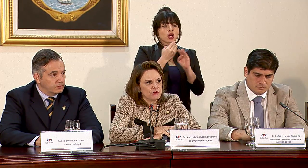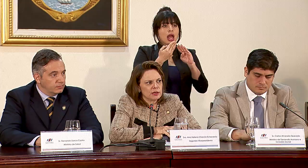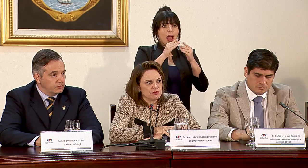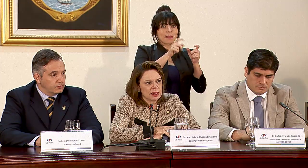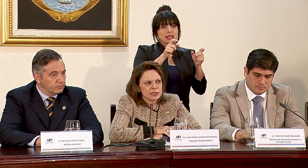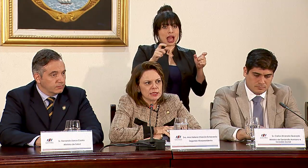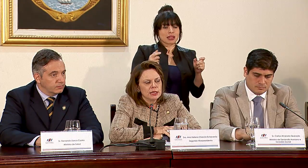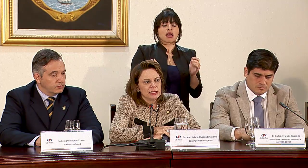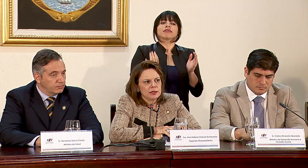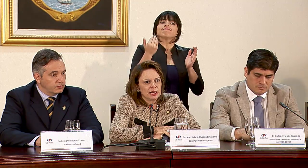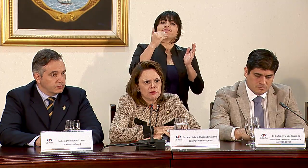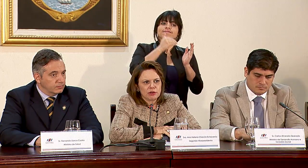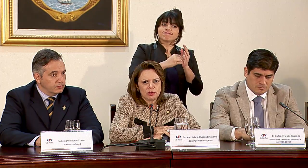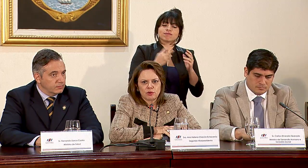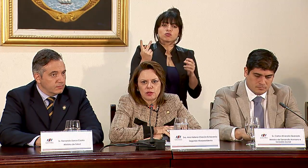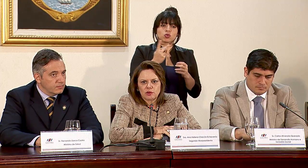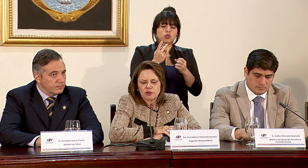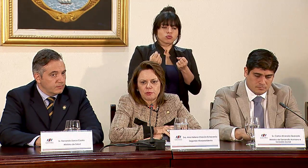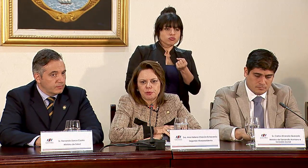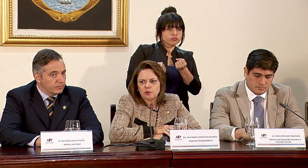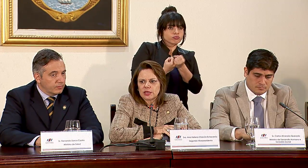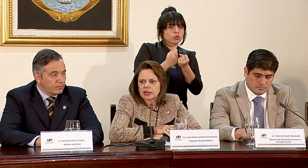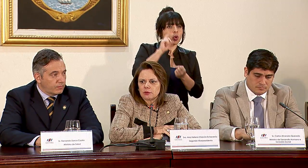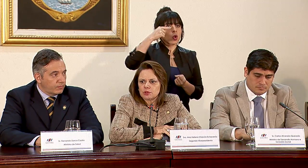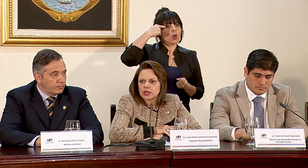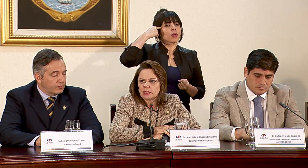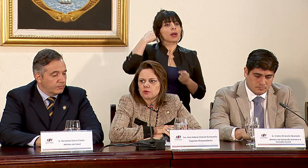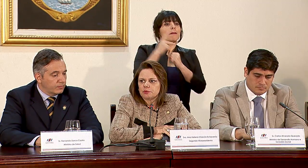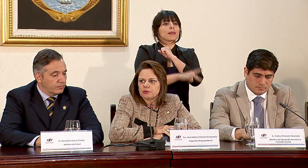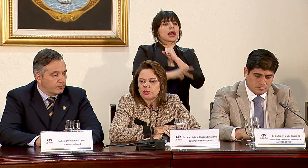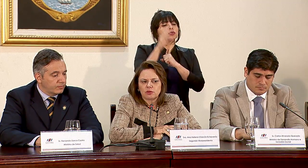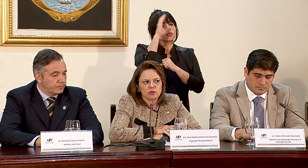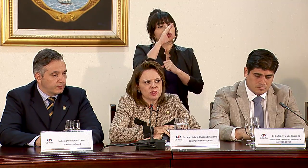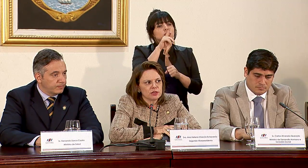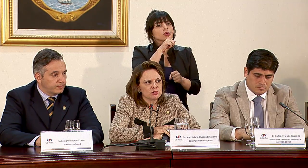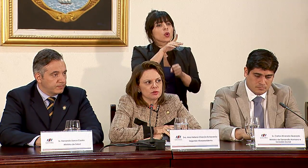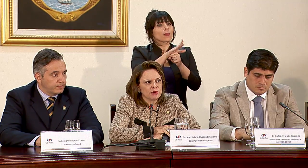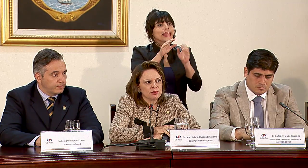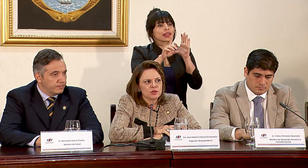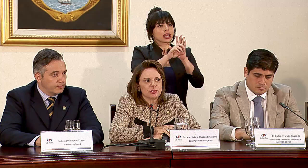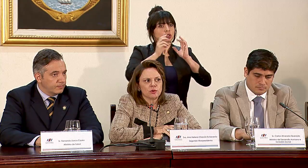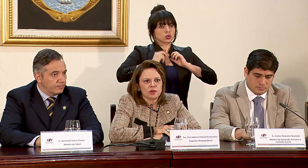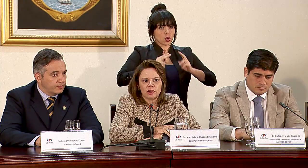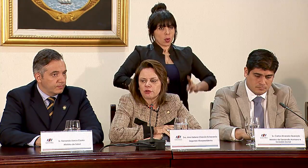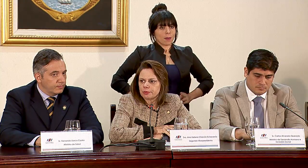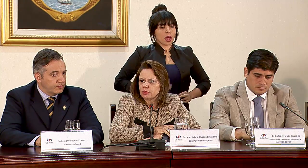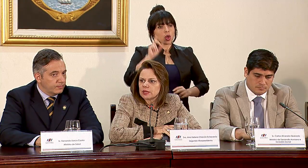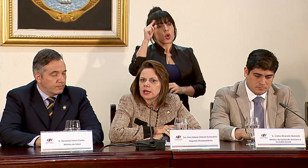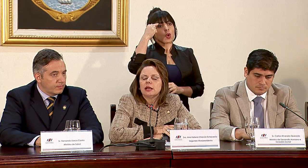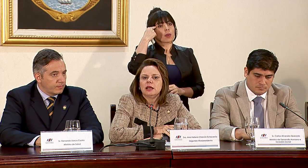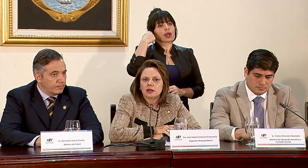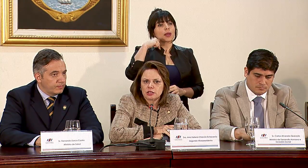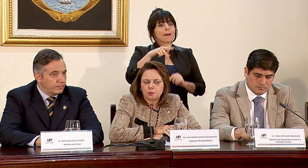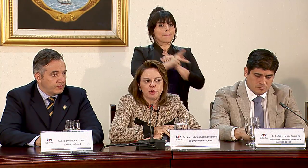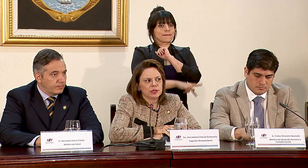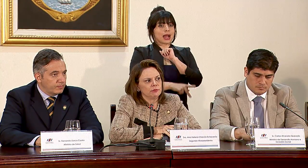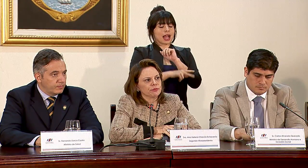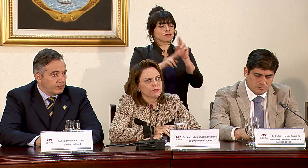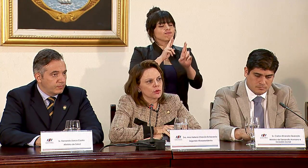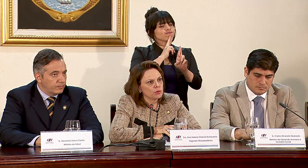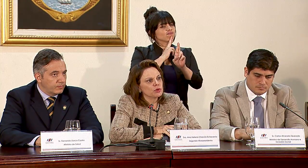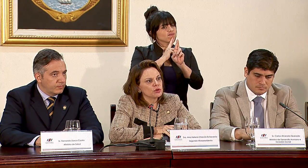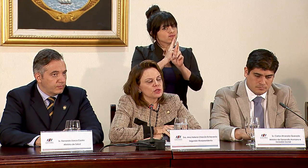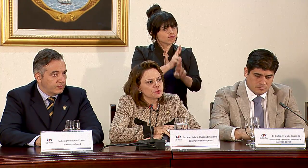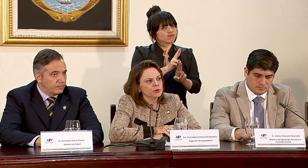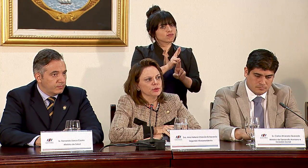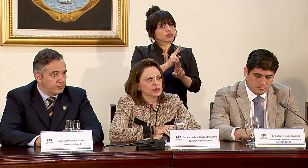que una vez más le da la mano al Gobierno de la República en la búsqueda del cumplimiento de los derechos humanos y el Gobierno de la República responde